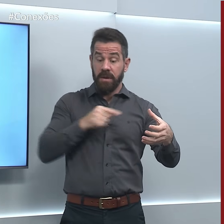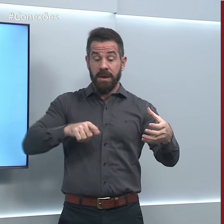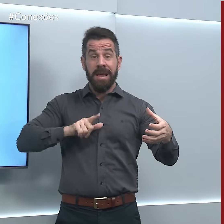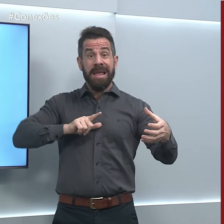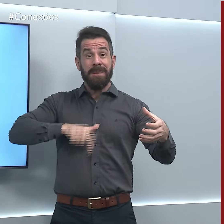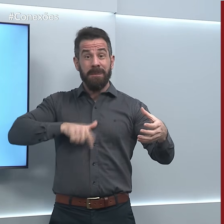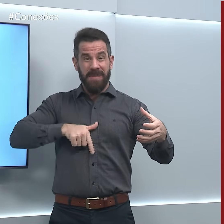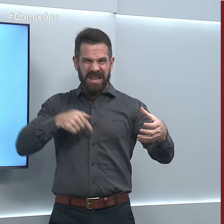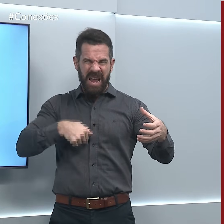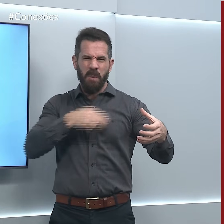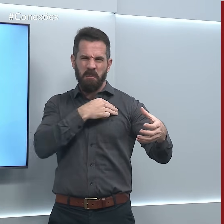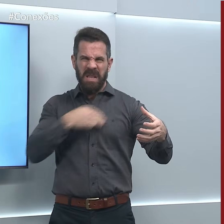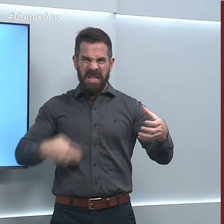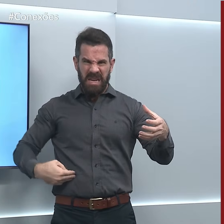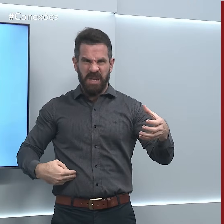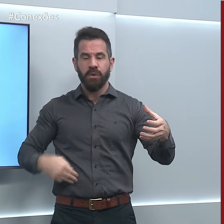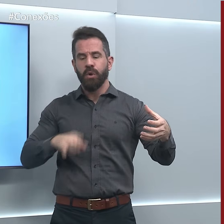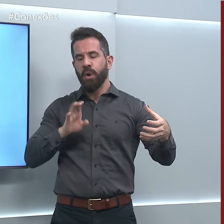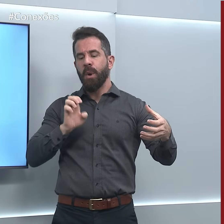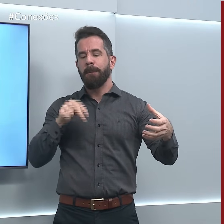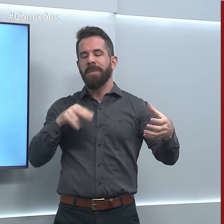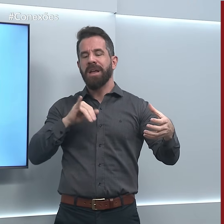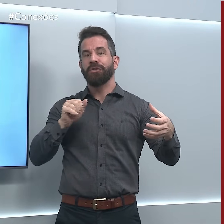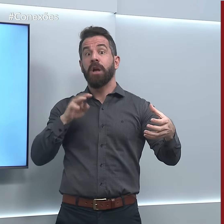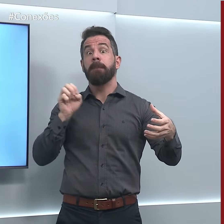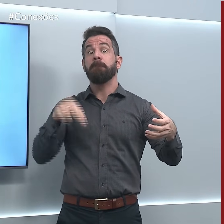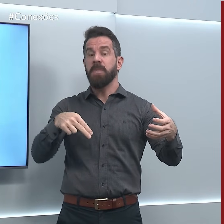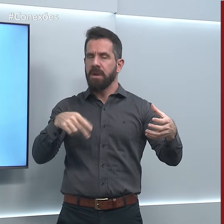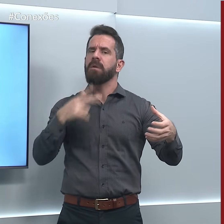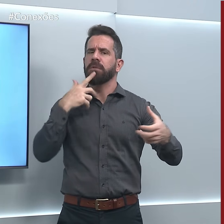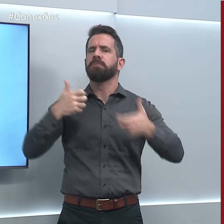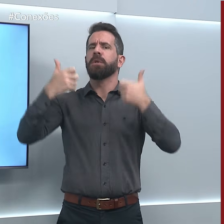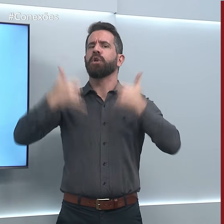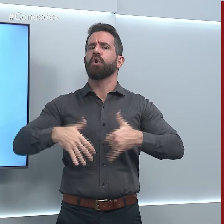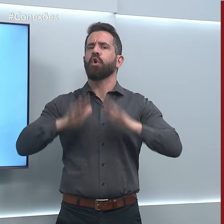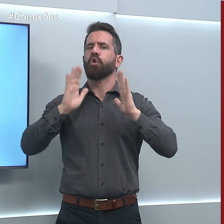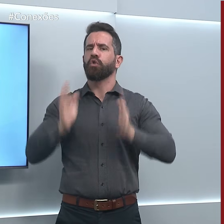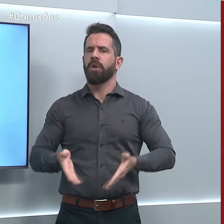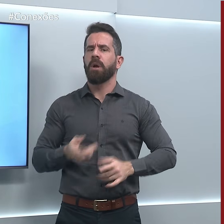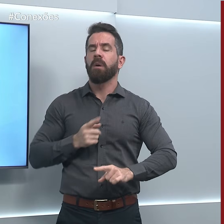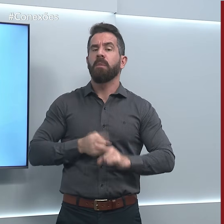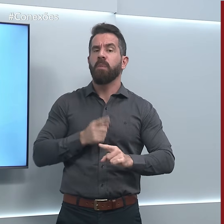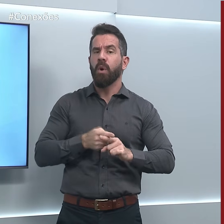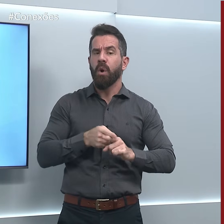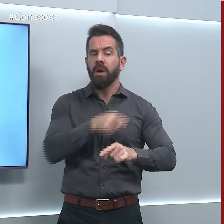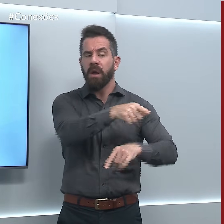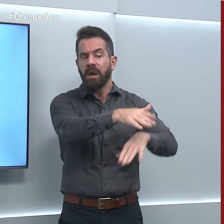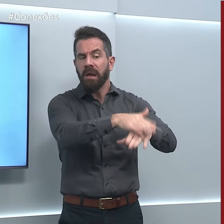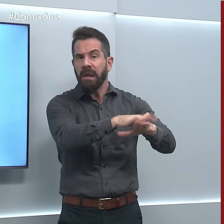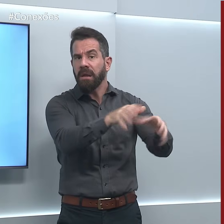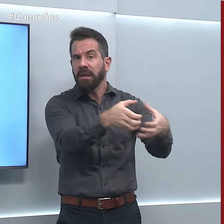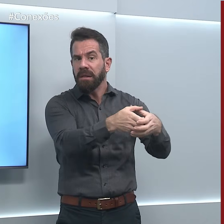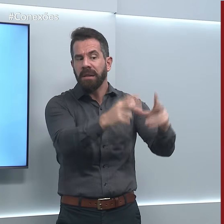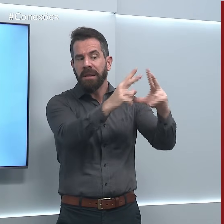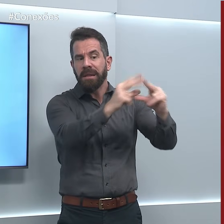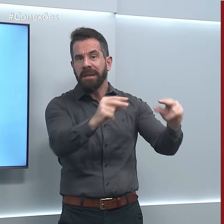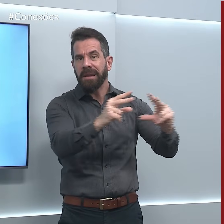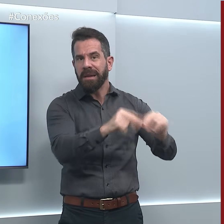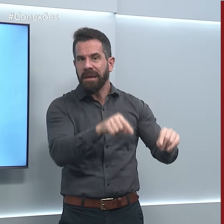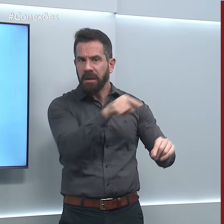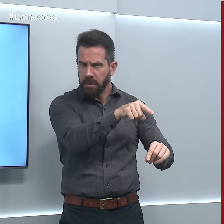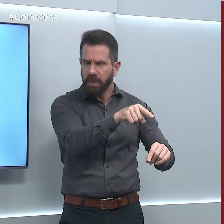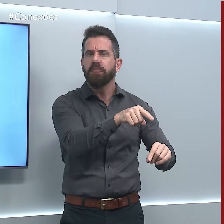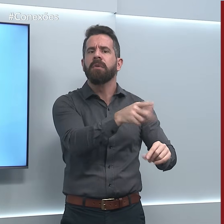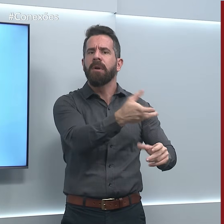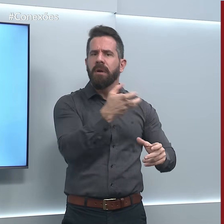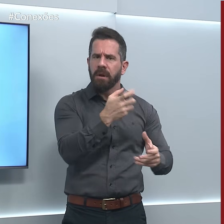Benjamin Netanyahu. E esse comunicado foi feito hoje, depois de uma decisão do gabinete libanês de